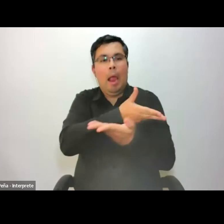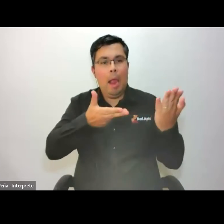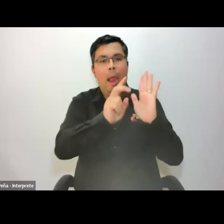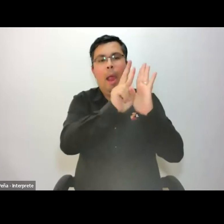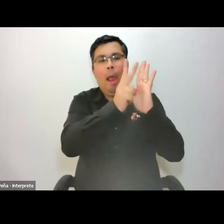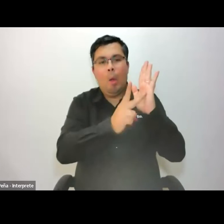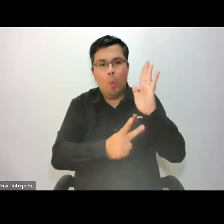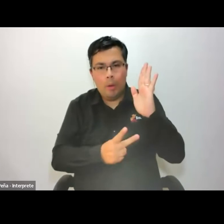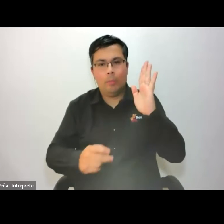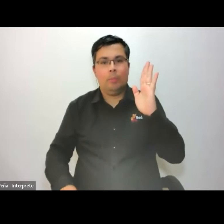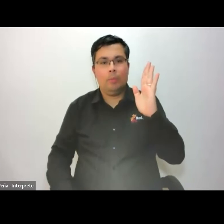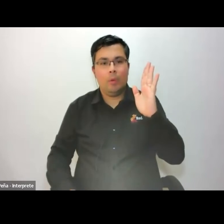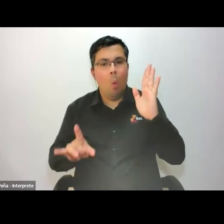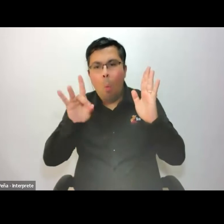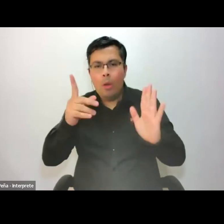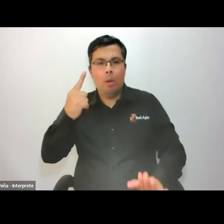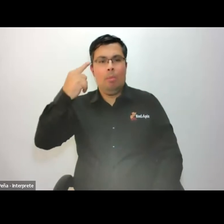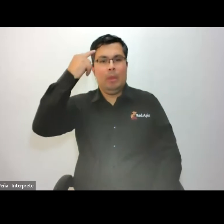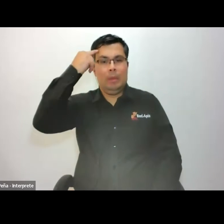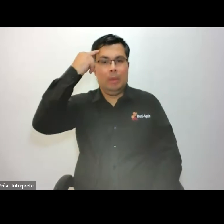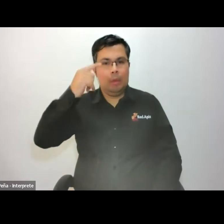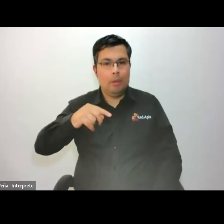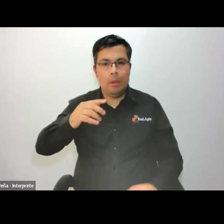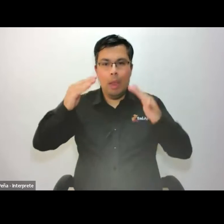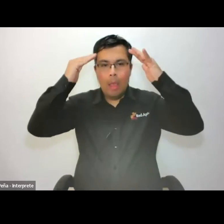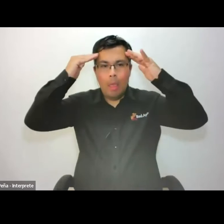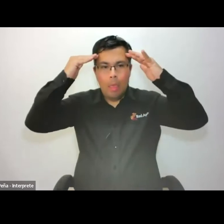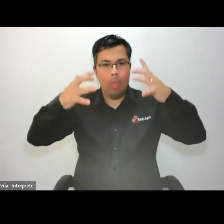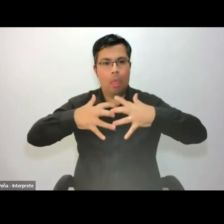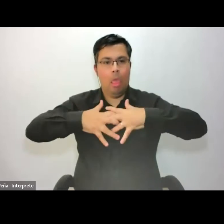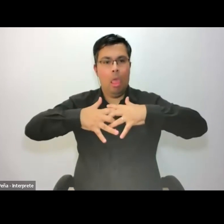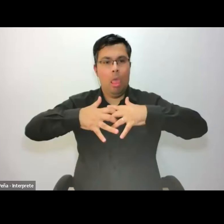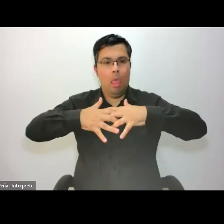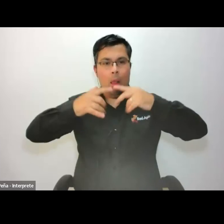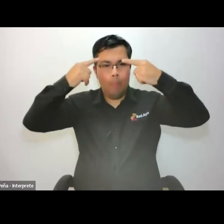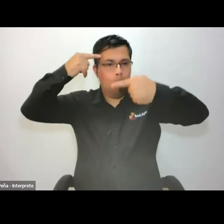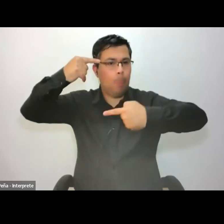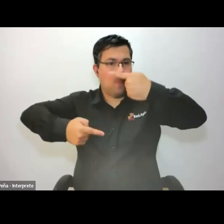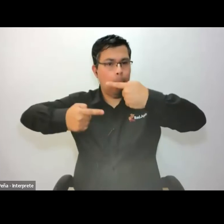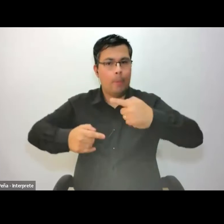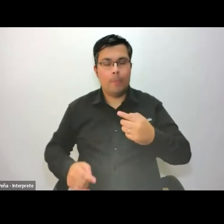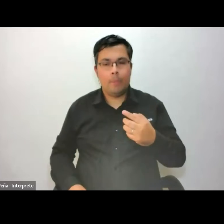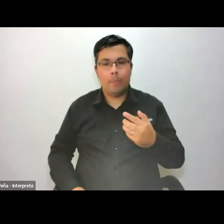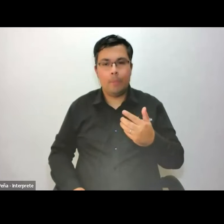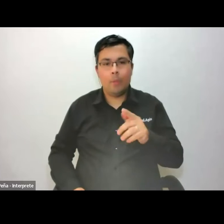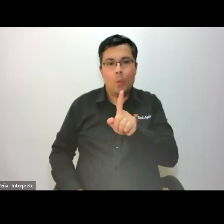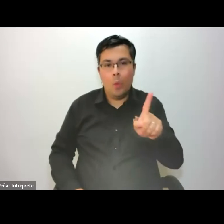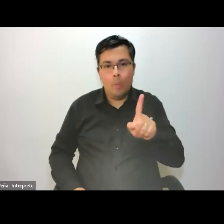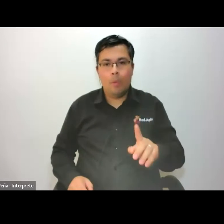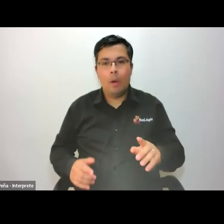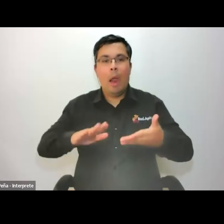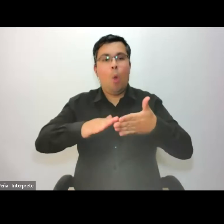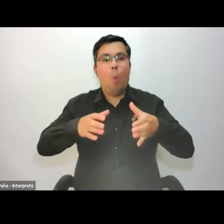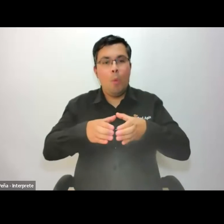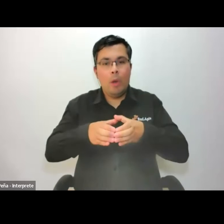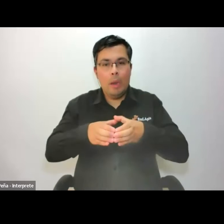en neurodivergencia, sino que desde una perspectiva de educación inclusiva en general, las comunidades educativas van presentando nuevos y nuevos desafíos. Por